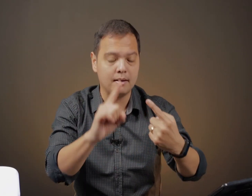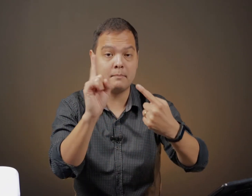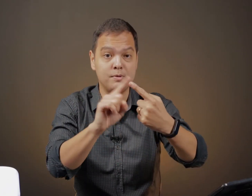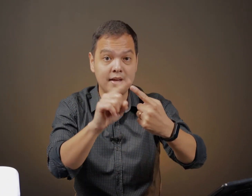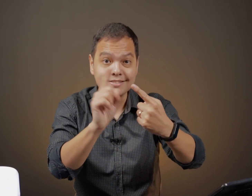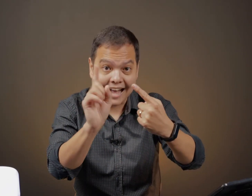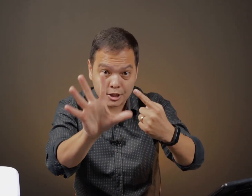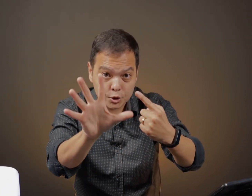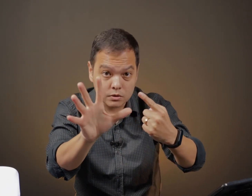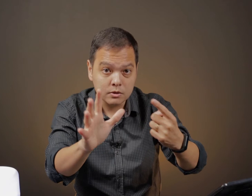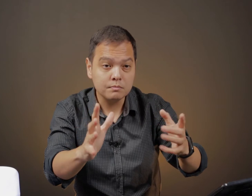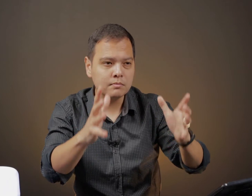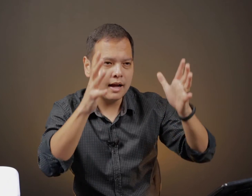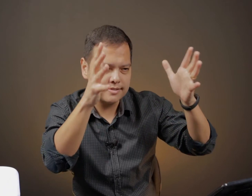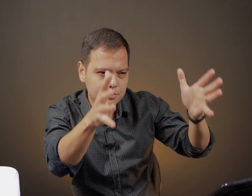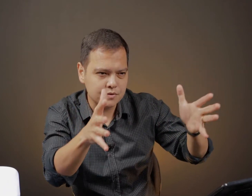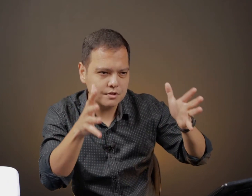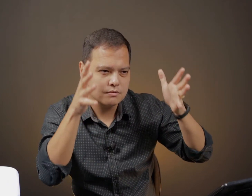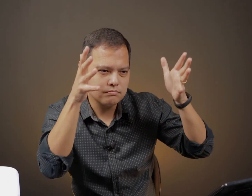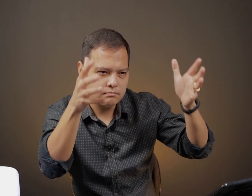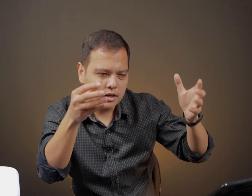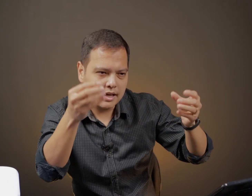Mas primeiro estágio, assiste os vídeos. E aí